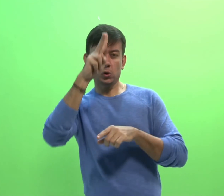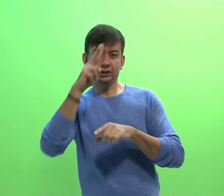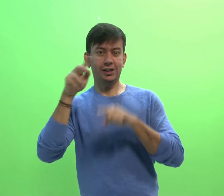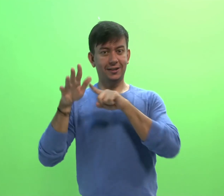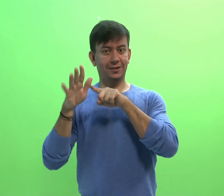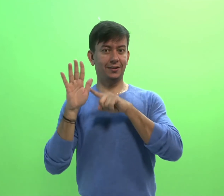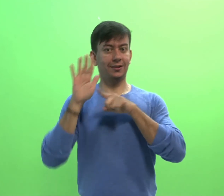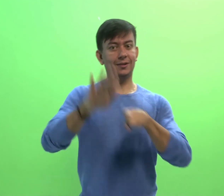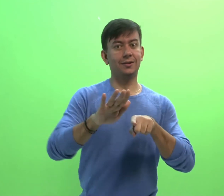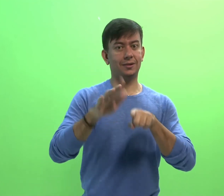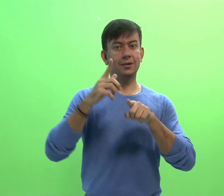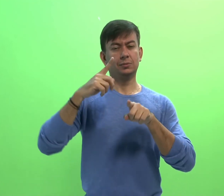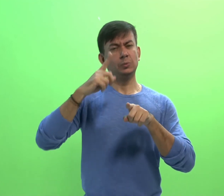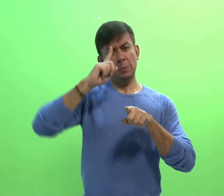como se ela fosse dominante,